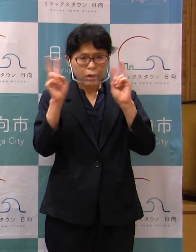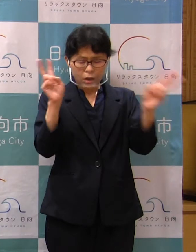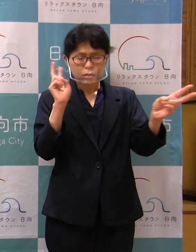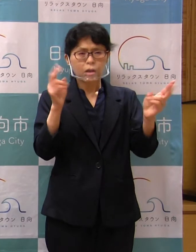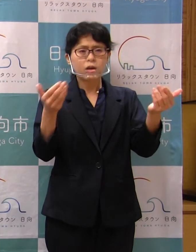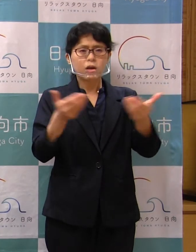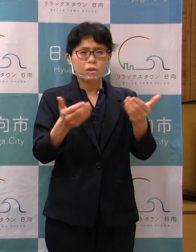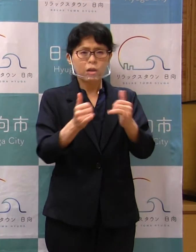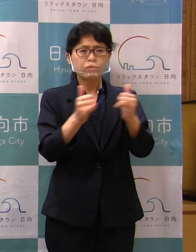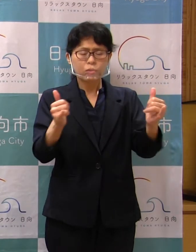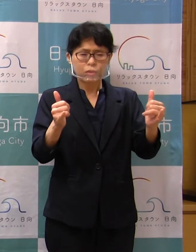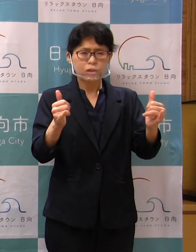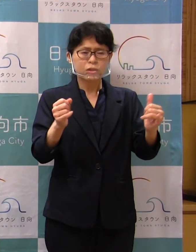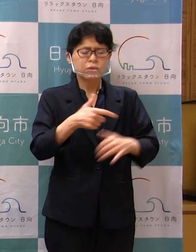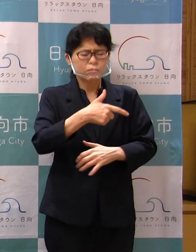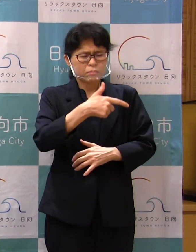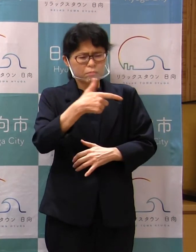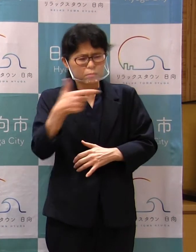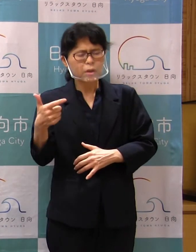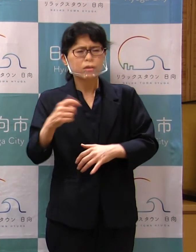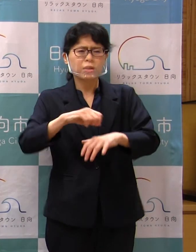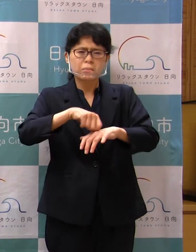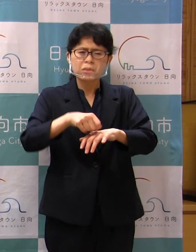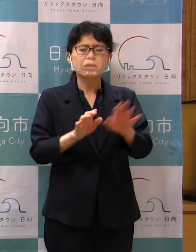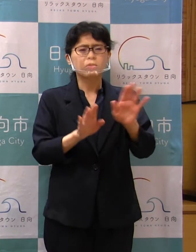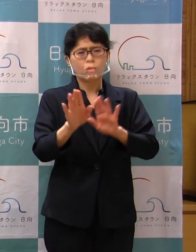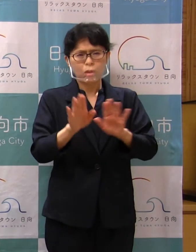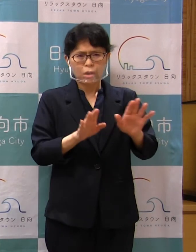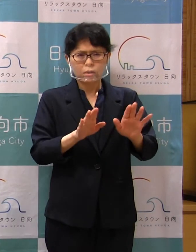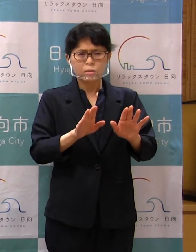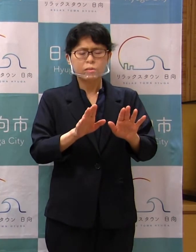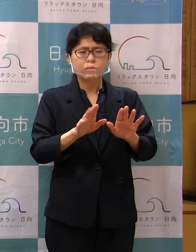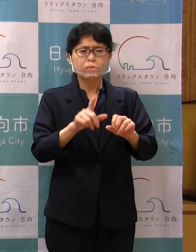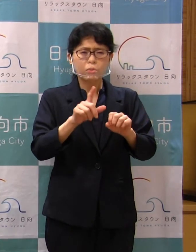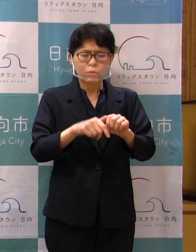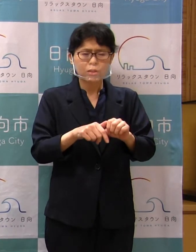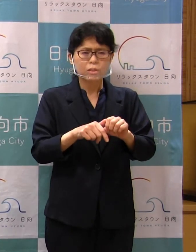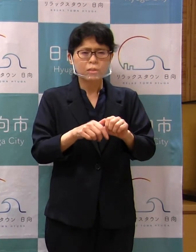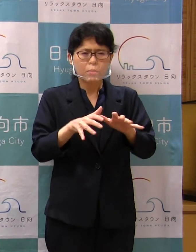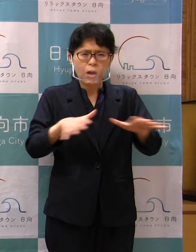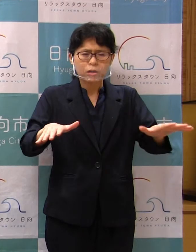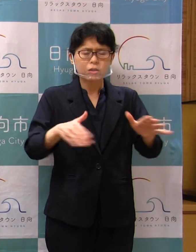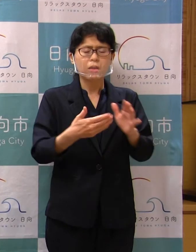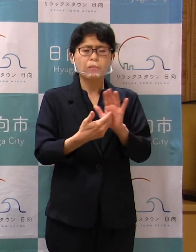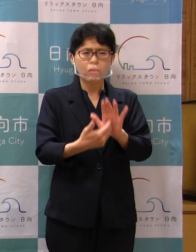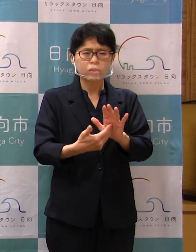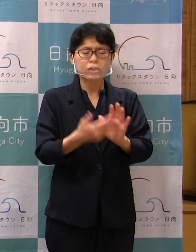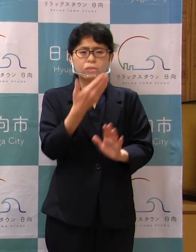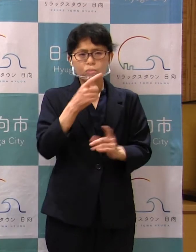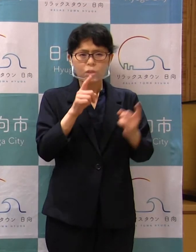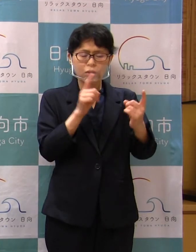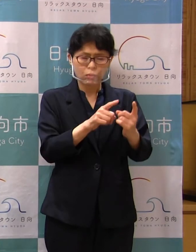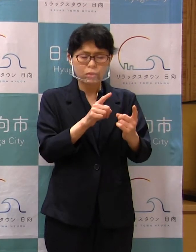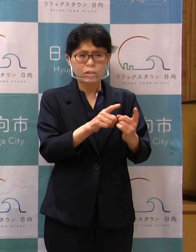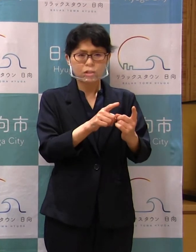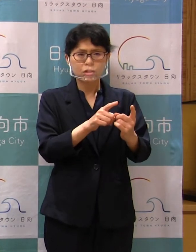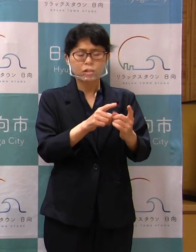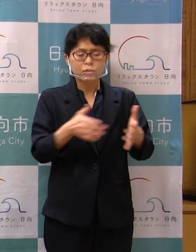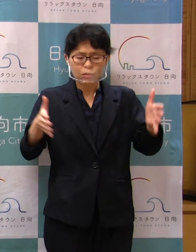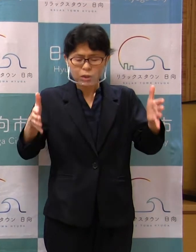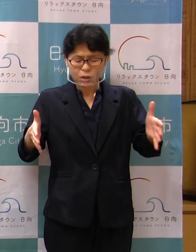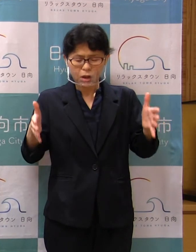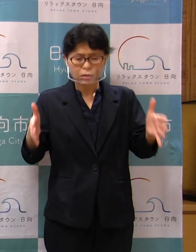には大変厳しい状況の中、まん延防止等重点措置が適用されることにより